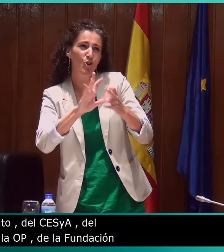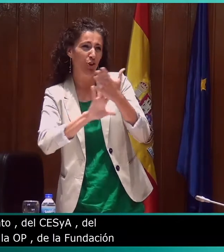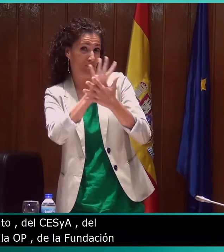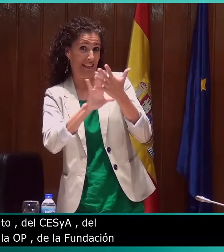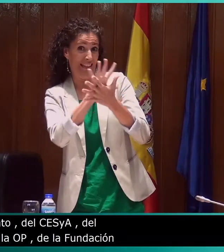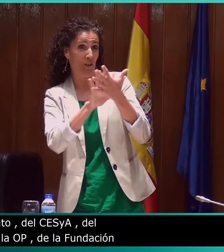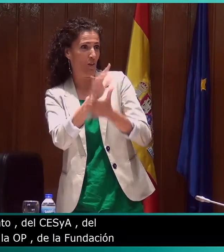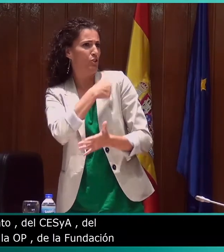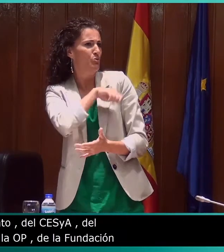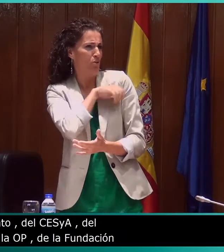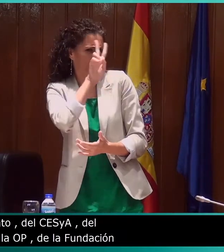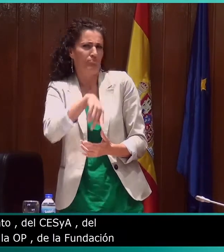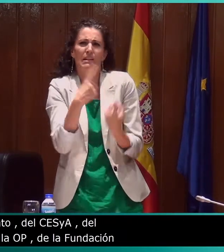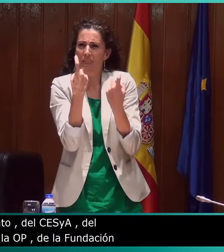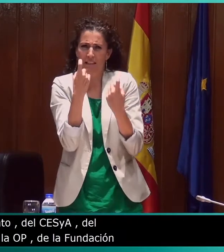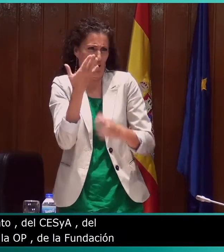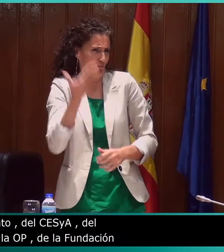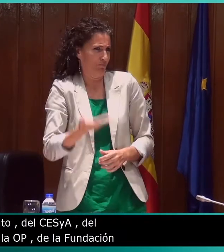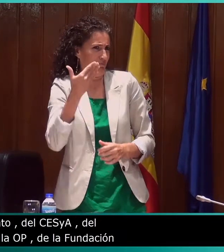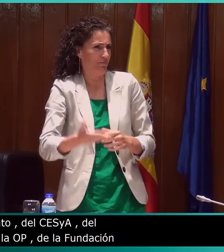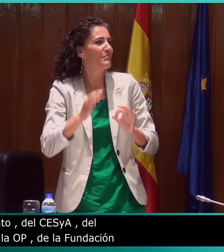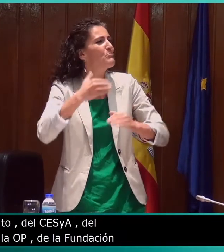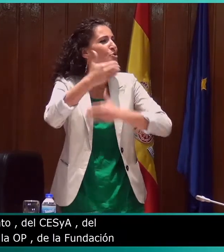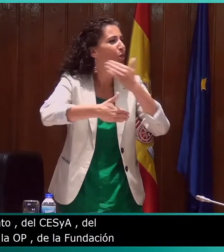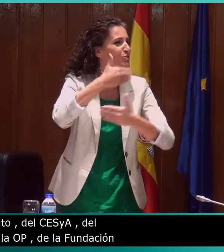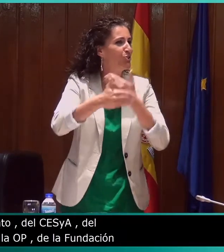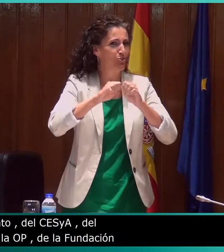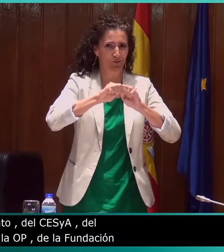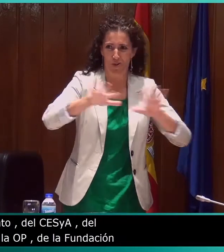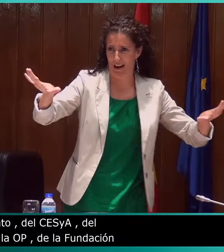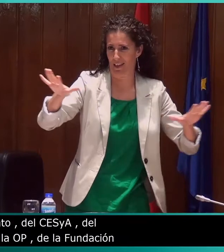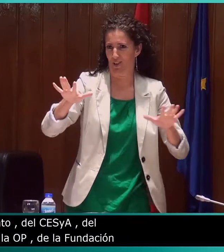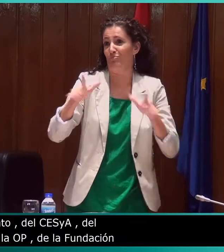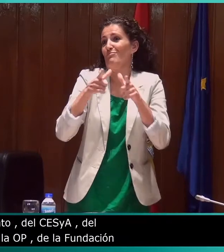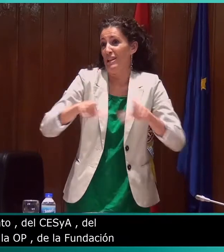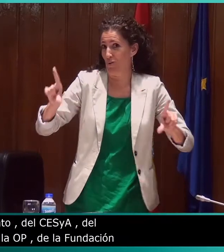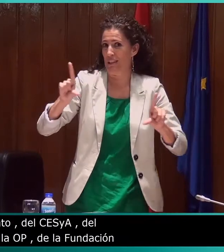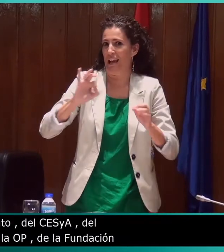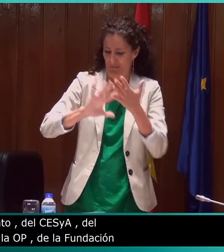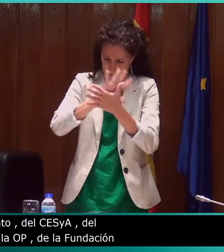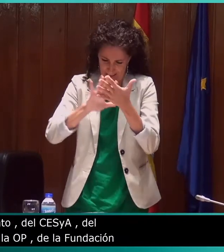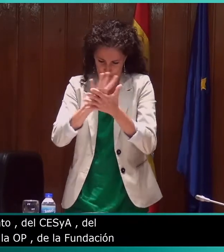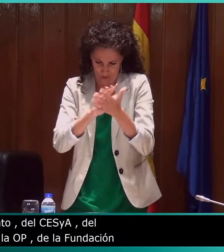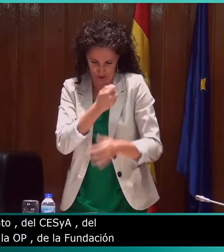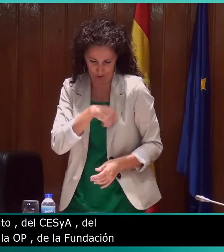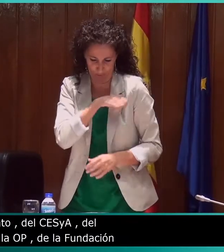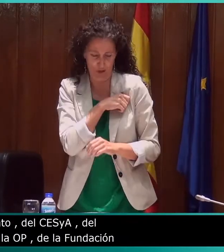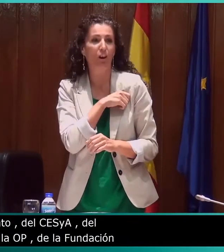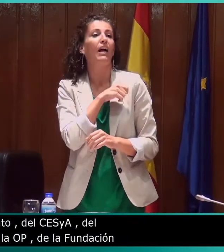sabemos que el estudio de la lengua de signos española es necesario y fundamental para continuar con un proceso de normalización lingüística de dicha